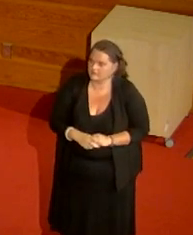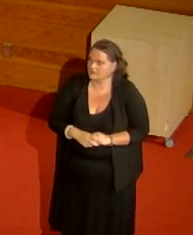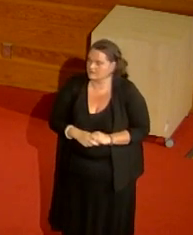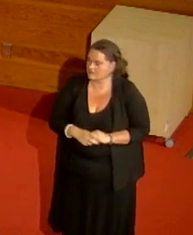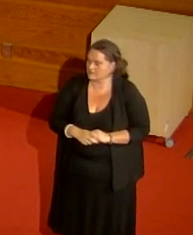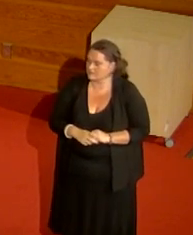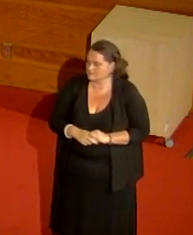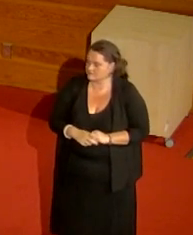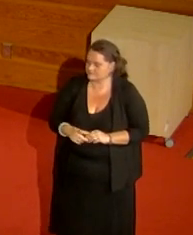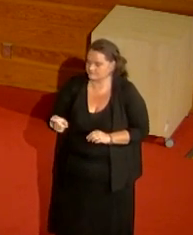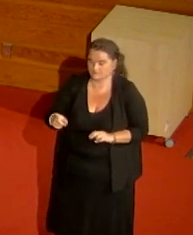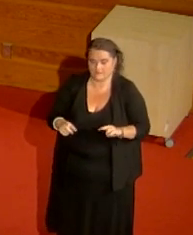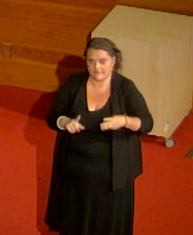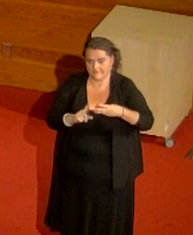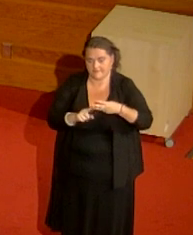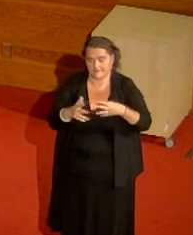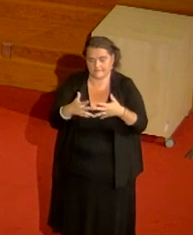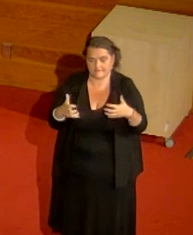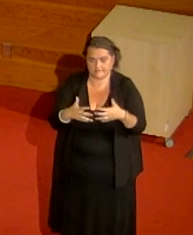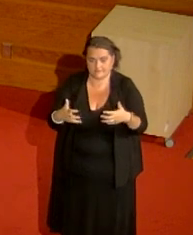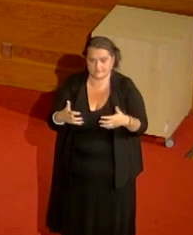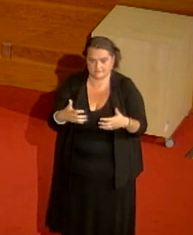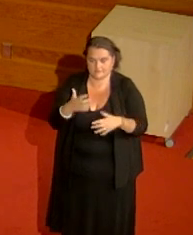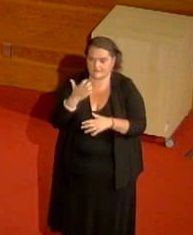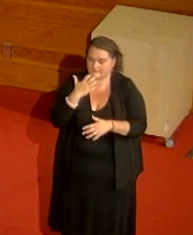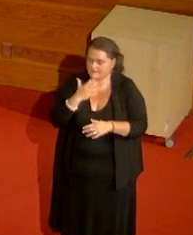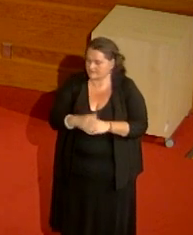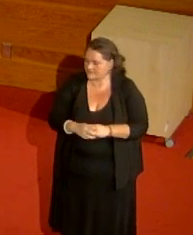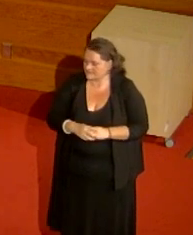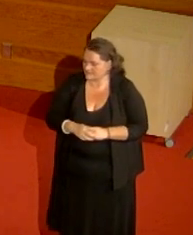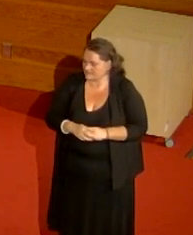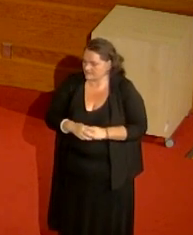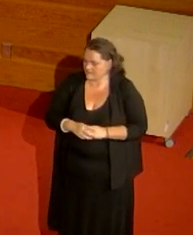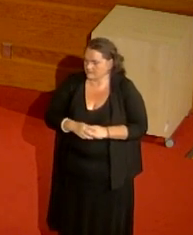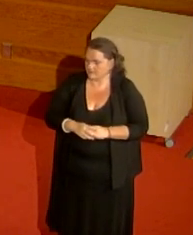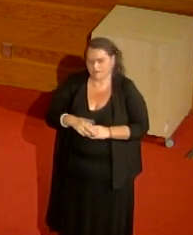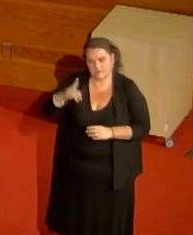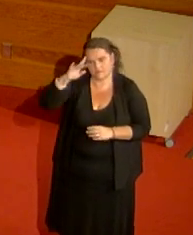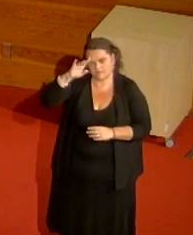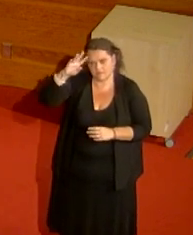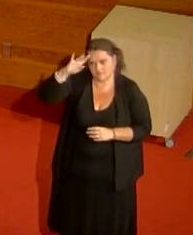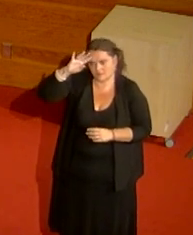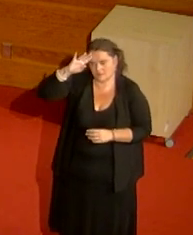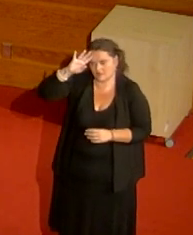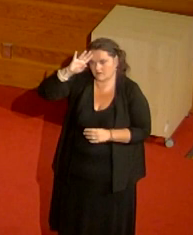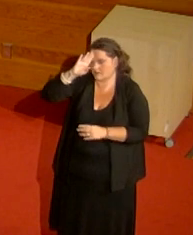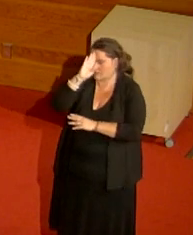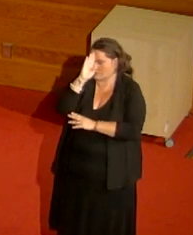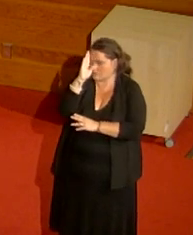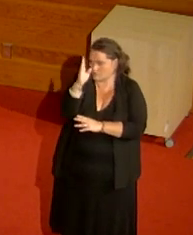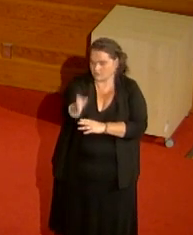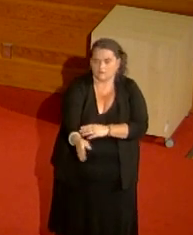alude la la tercera frase en la que os hablo de Inercia del imaginario mujeres conectadas tiene que ver con otra